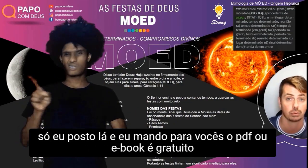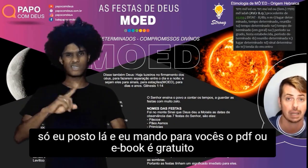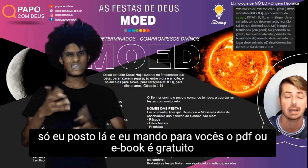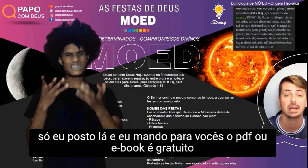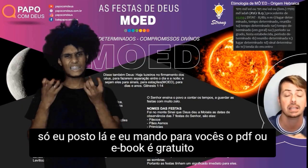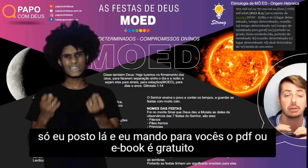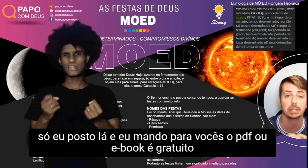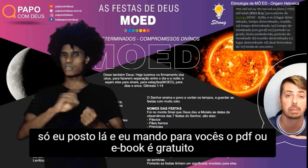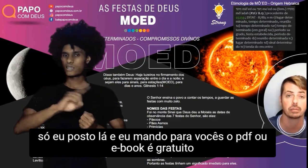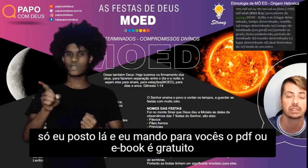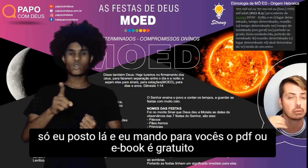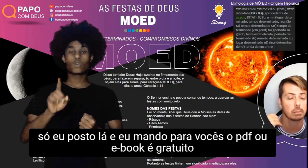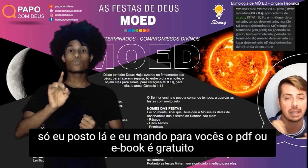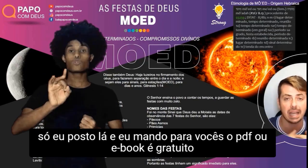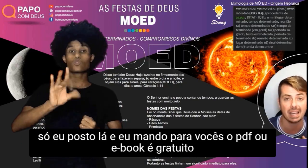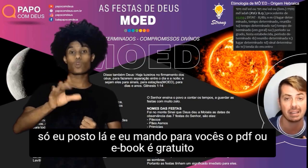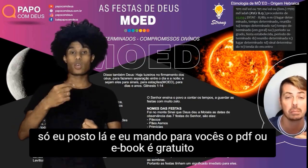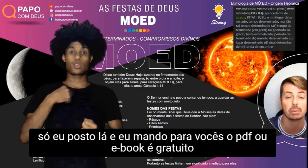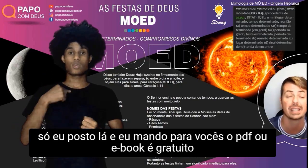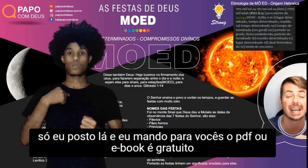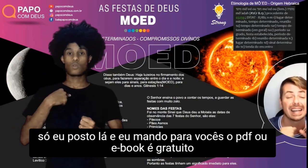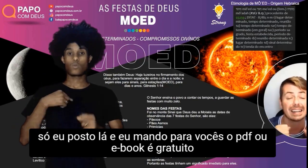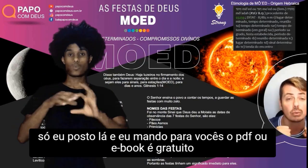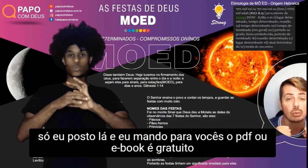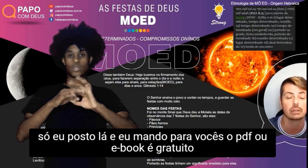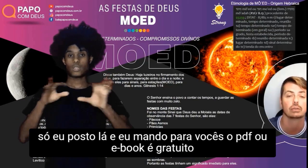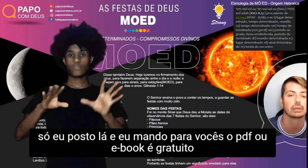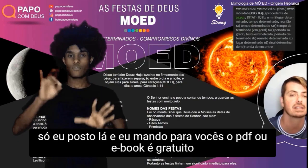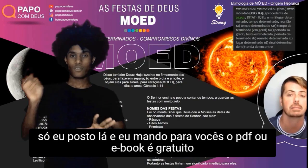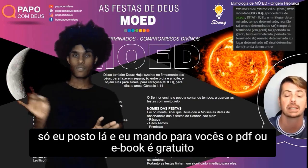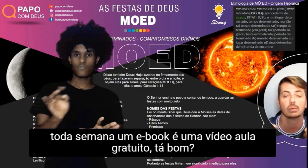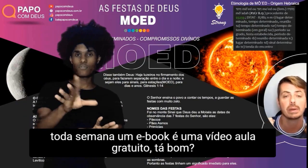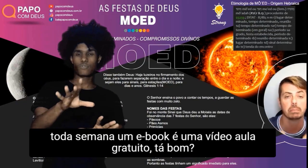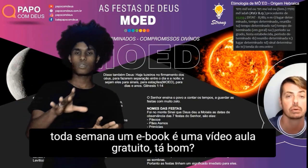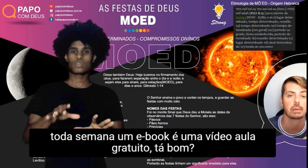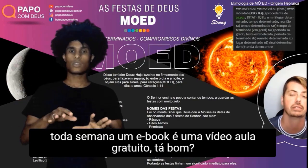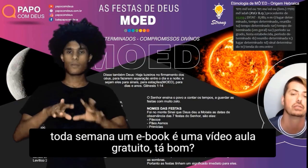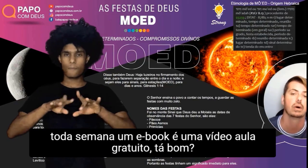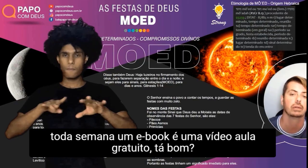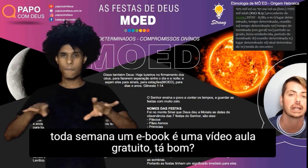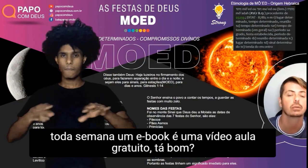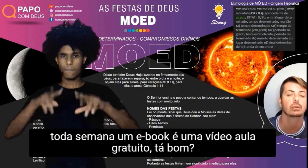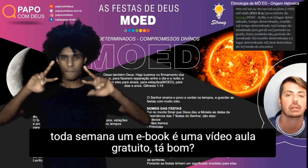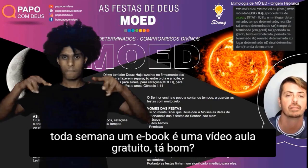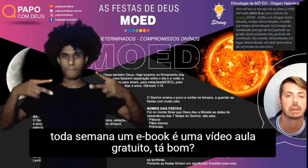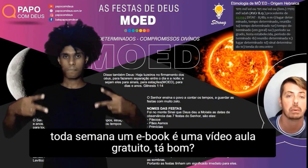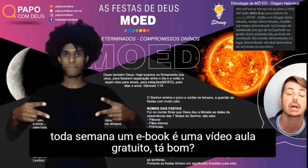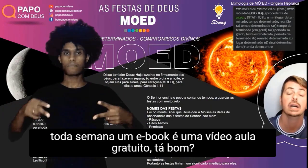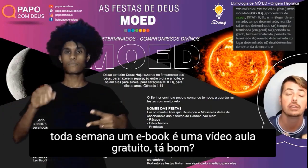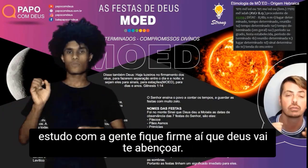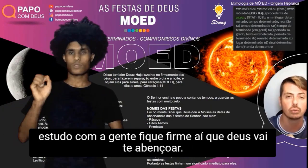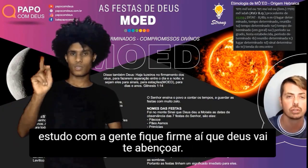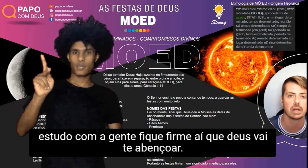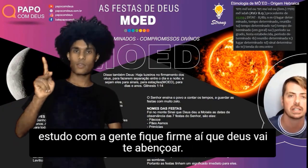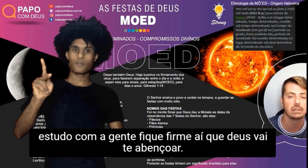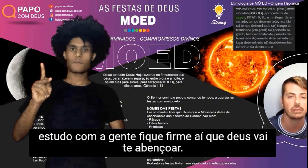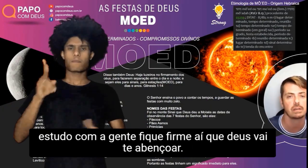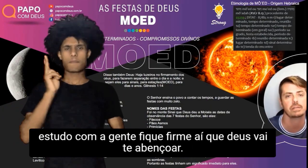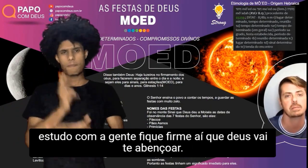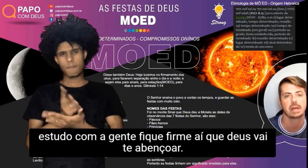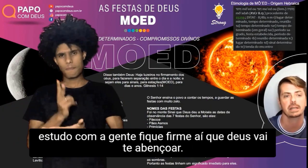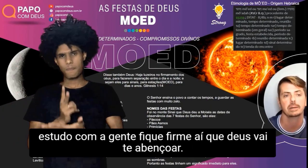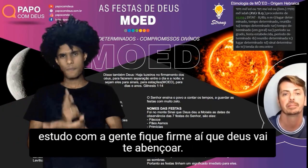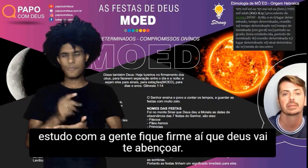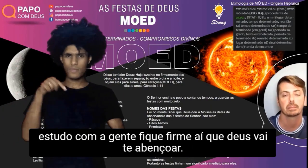eu posto lá e eu mando para vocês um PDF, o e-book é gratuito, toda semana, um e-book e uma videoaula gratuito, tá bom? Estude com a gente,